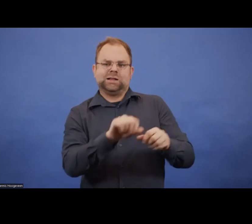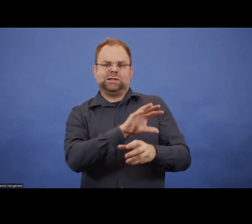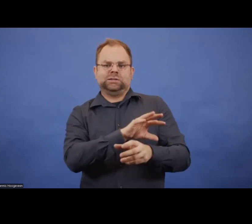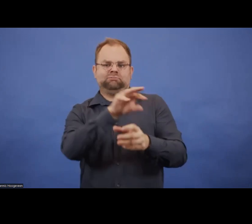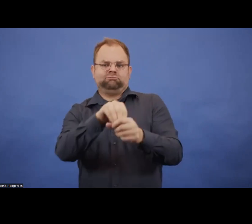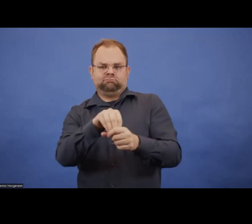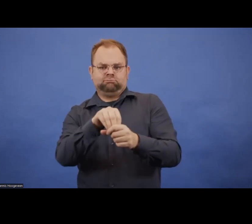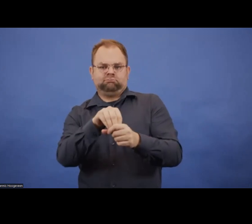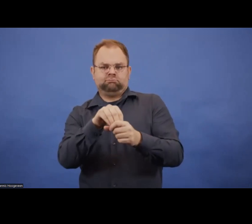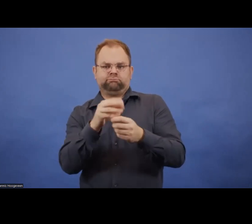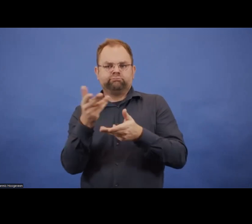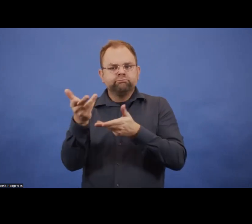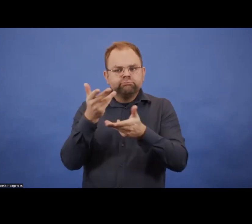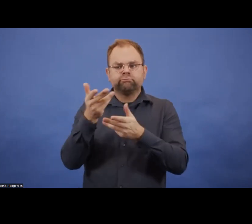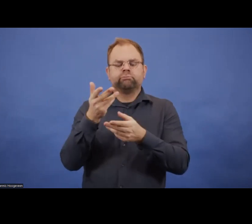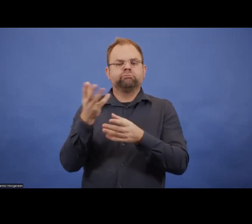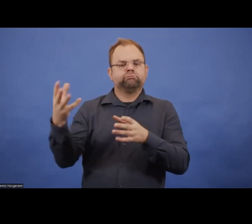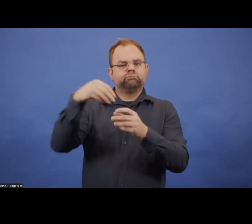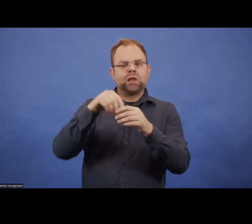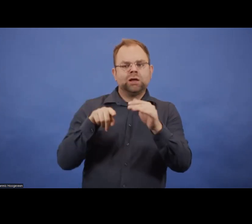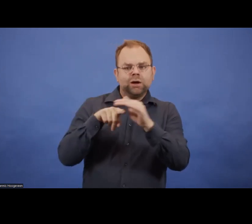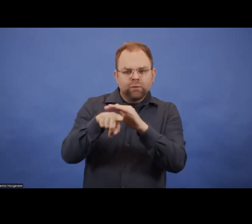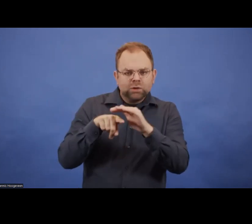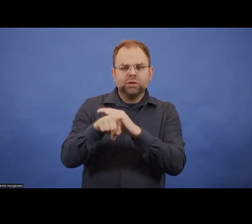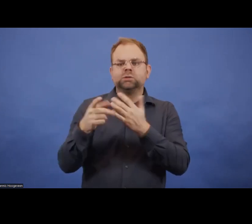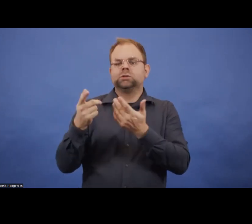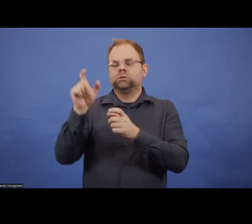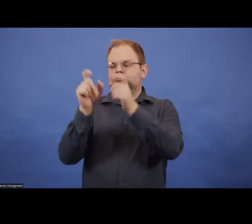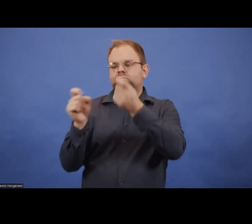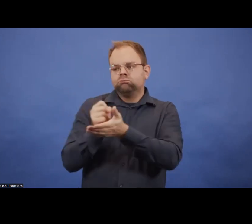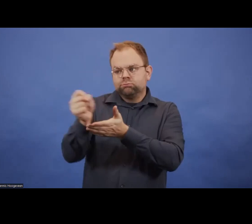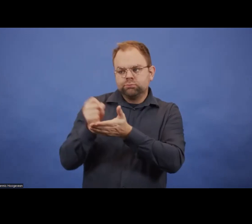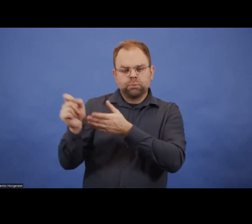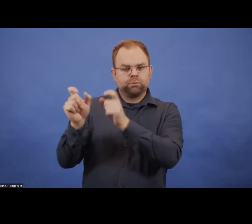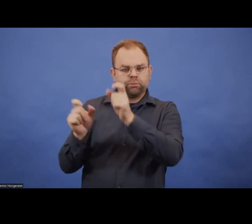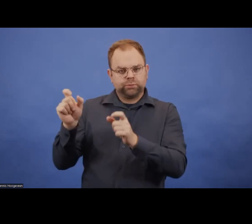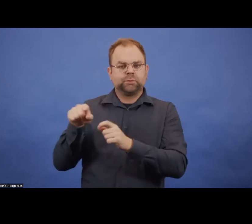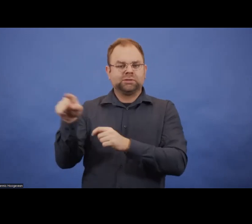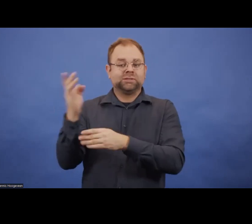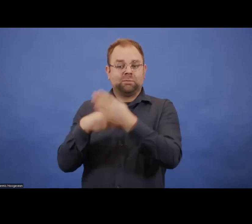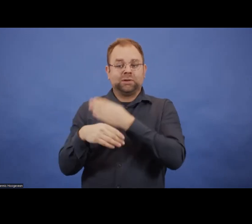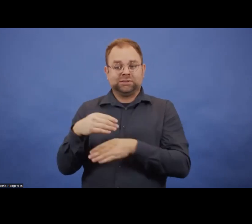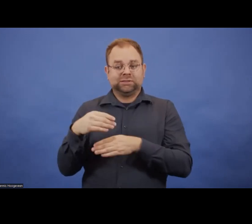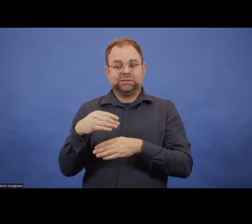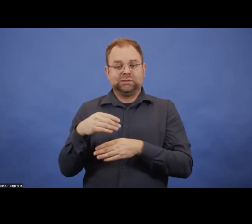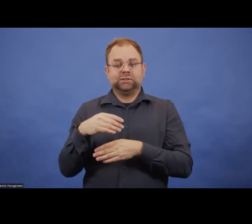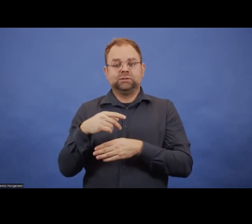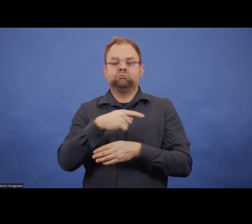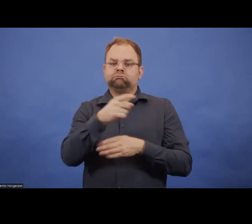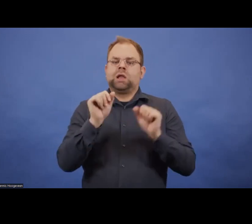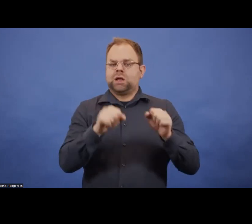para asegurarse de que correspondientes de